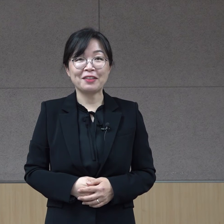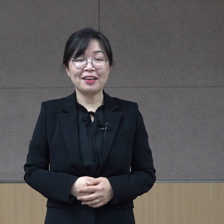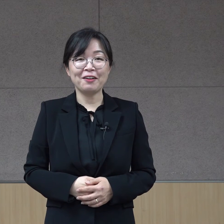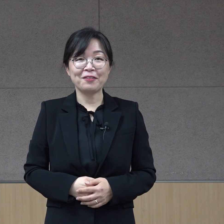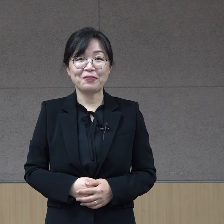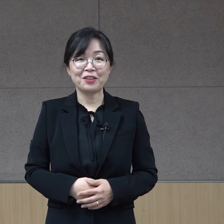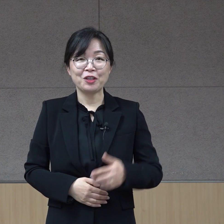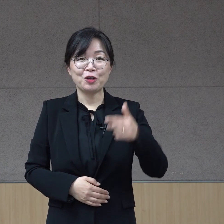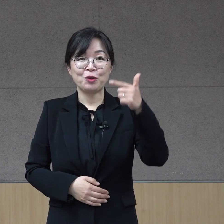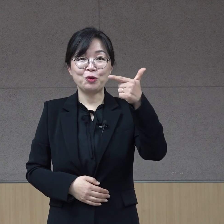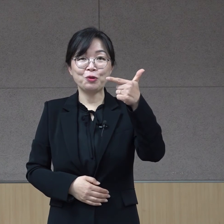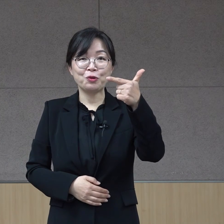썼나요? 6강.